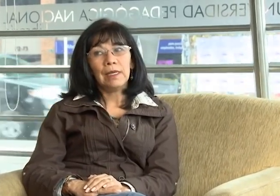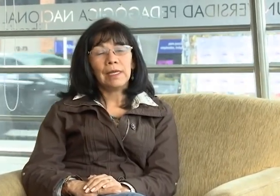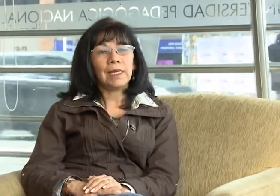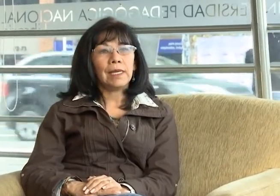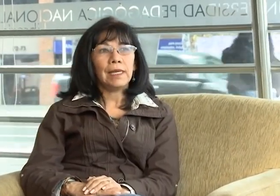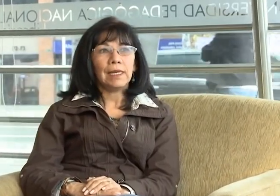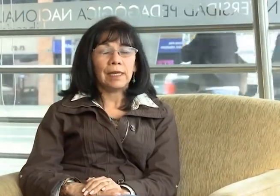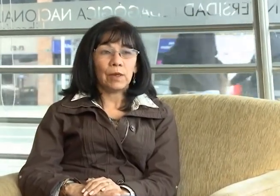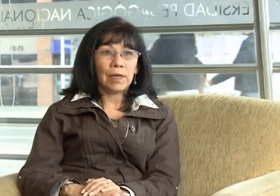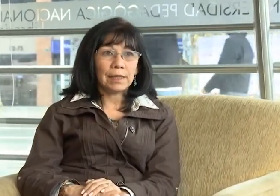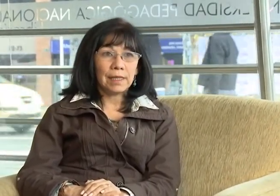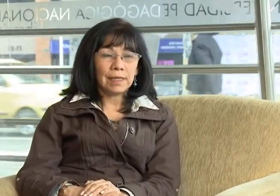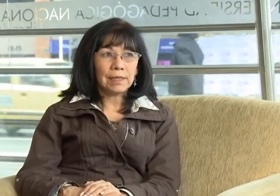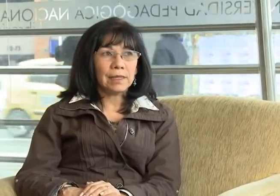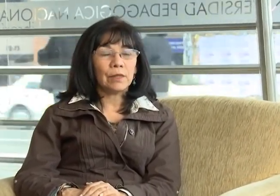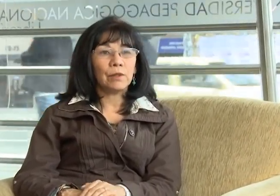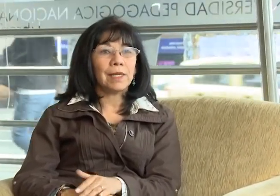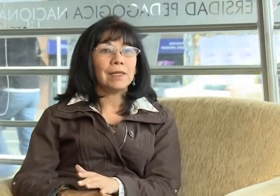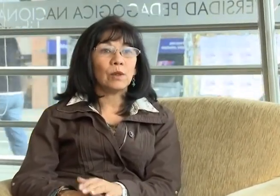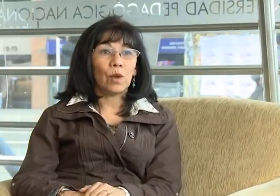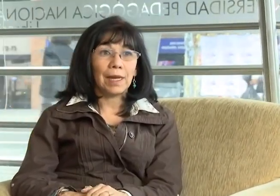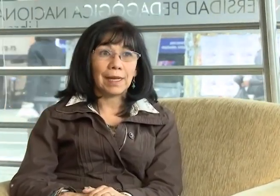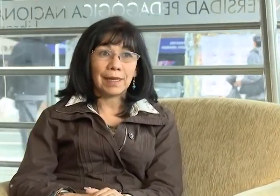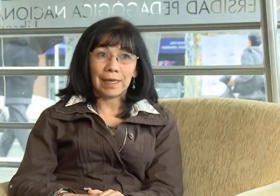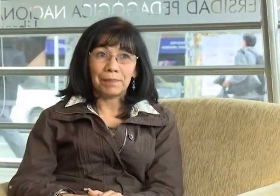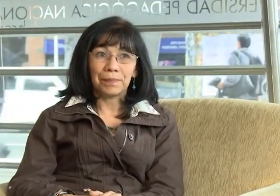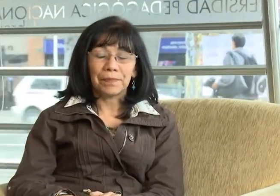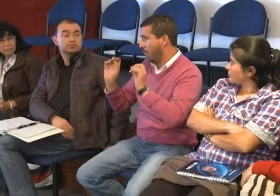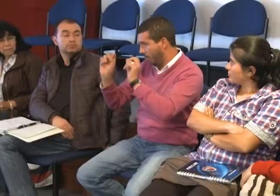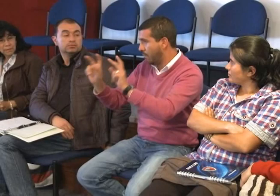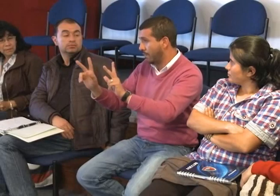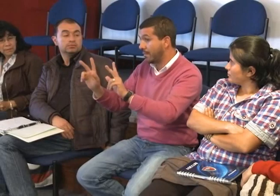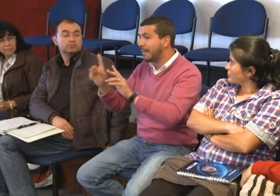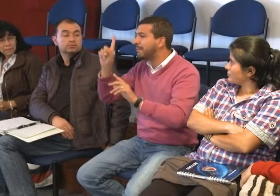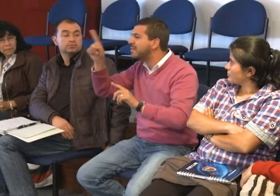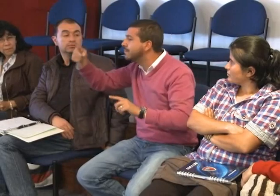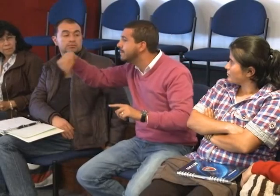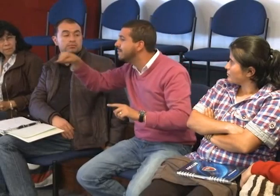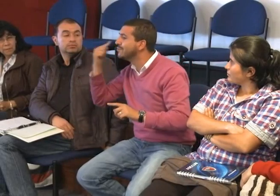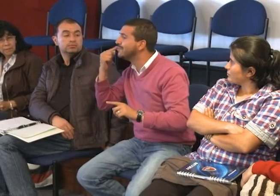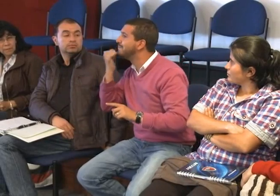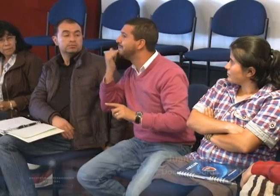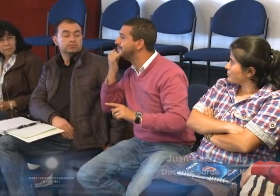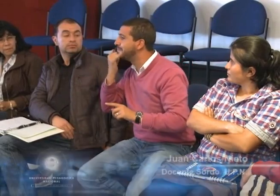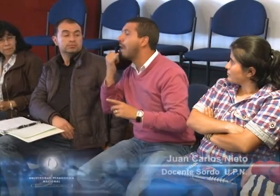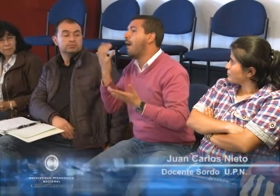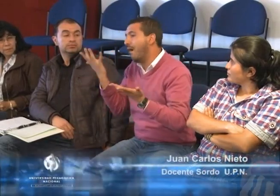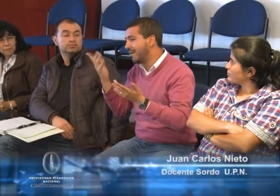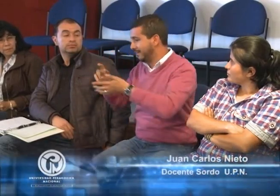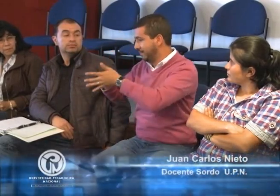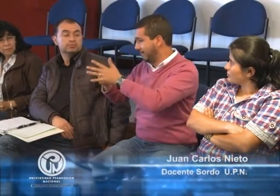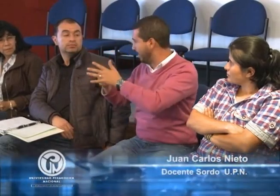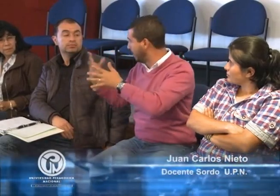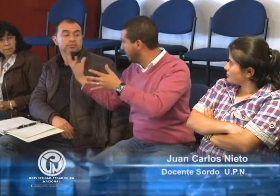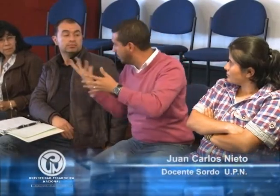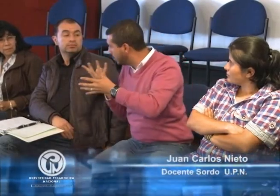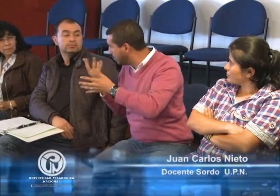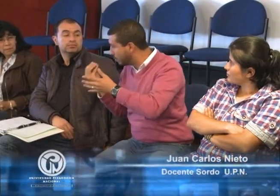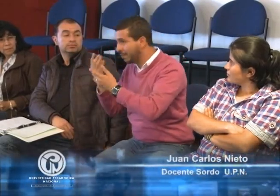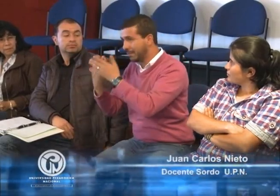y la lengua de señas durante toda la carrera. La realidad de Colombia es el manejo del español. Eso es